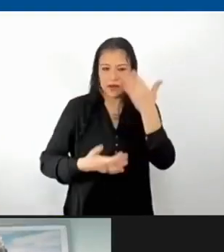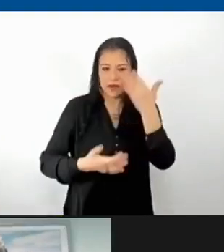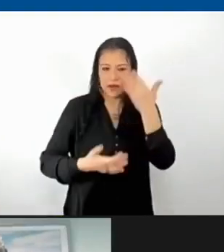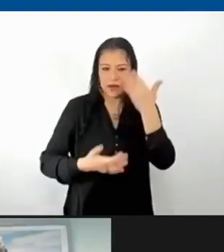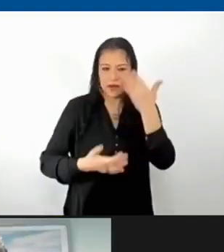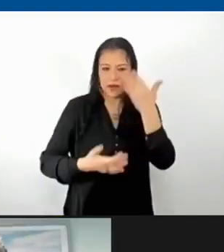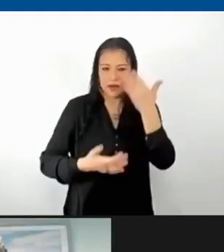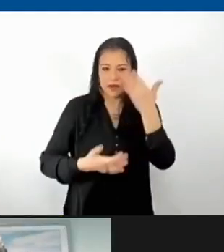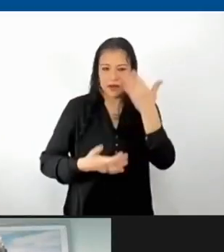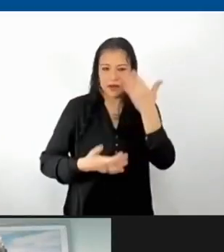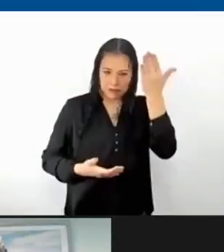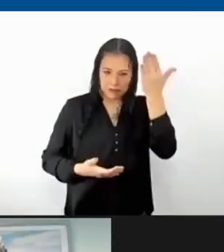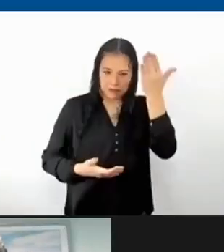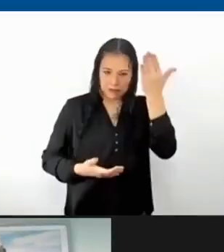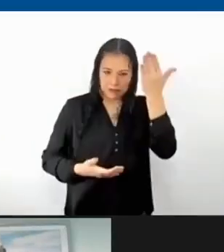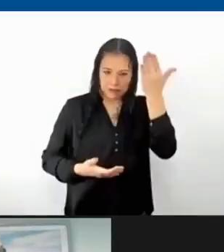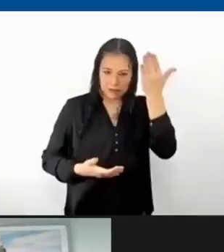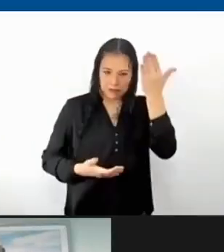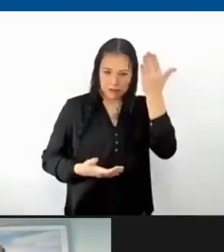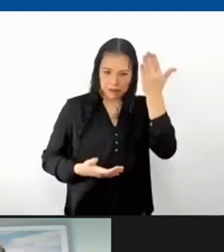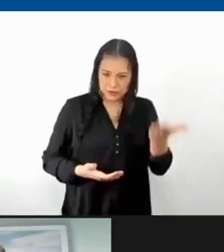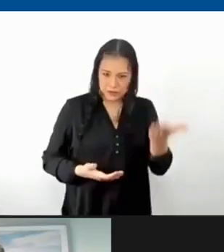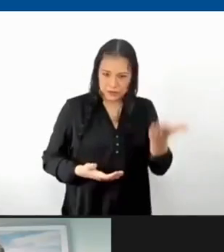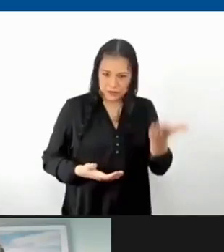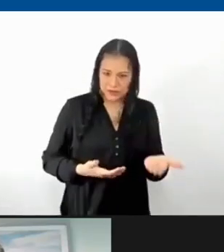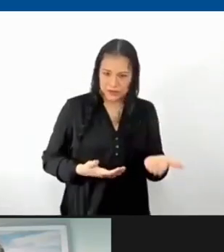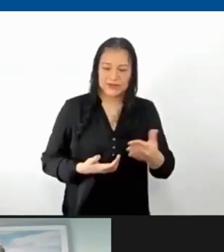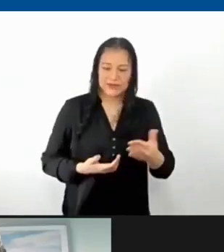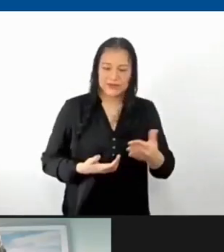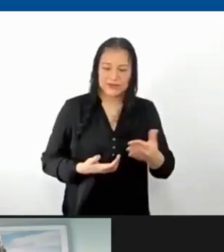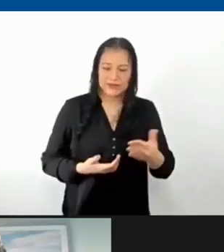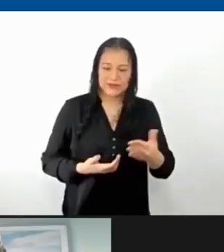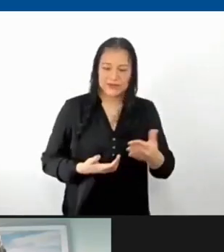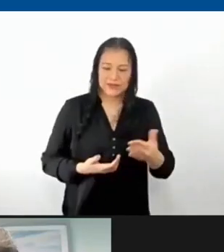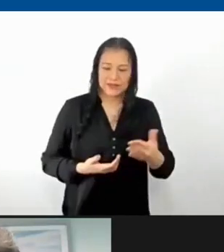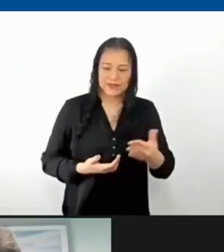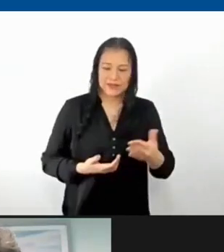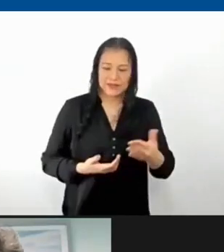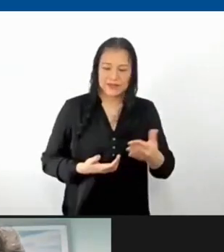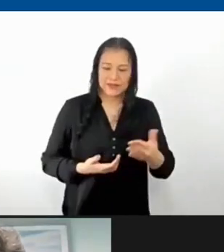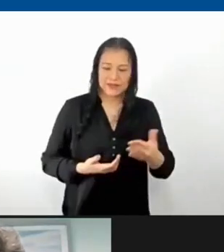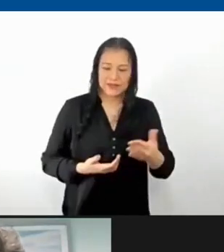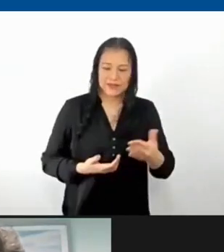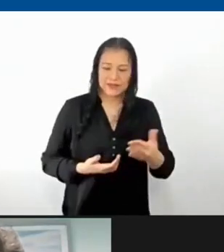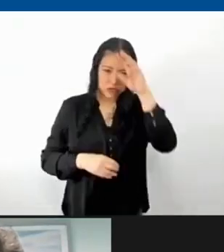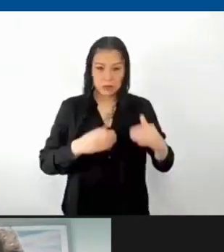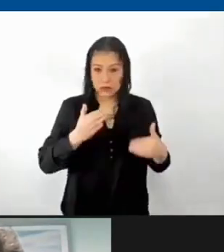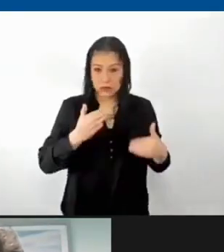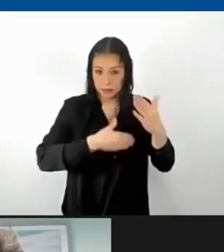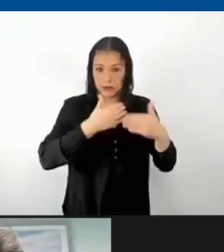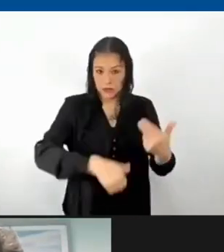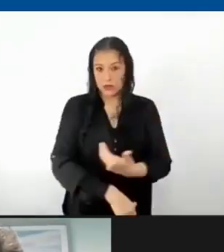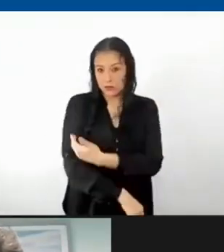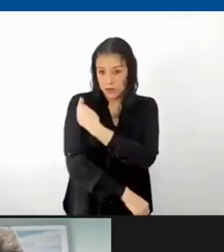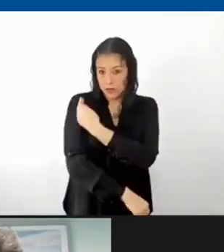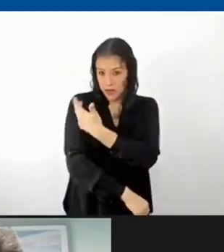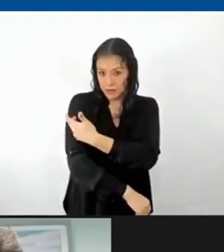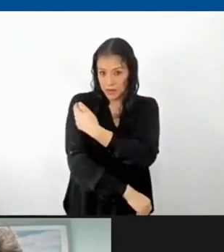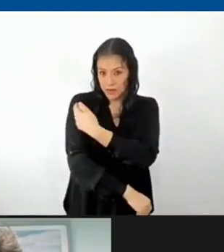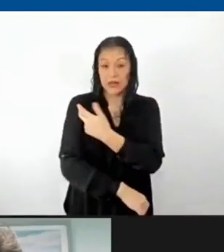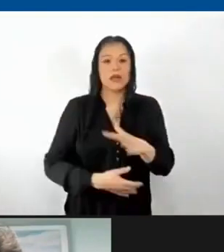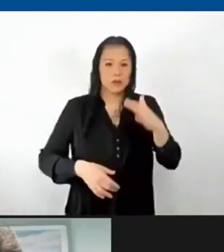bien. Pues sí, miren, en el Perú estamos en el proceso de vacunación y por lo que sabemos